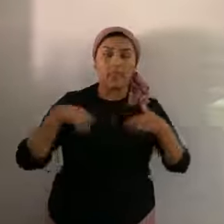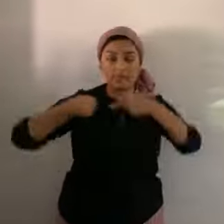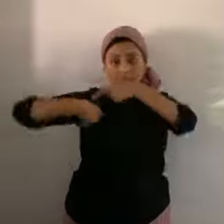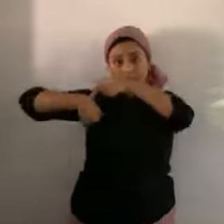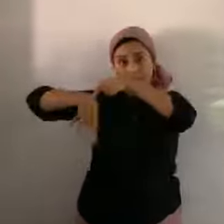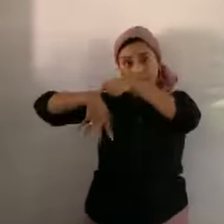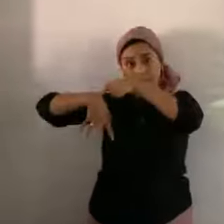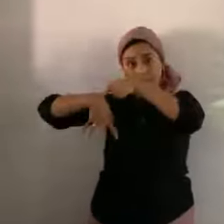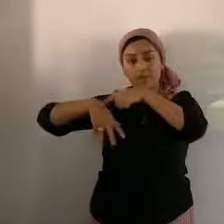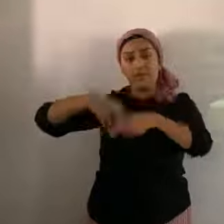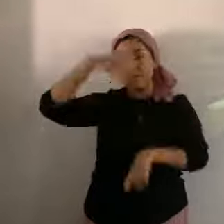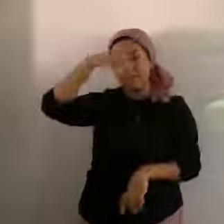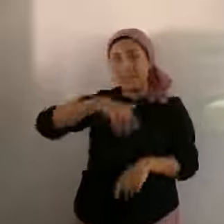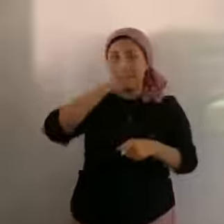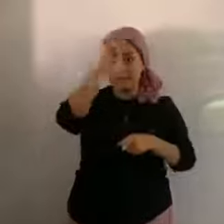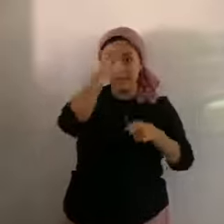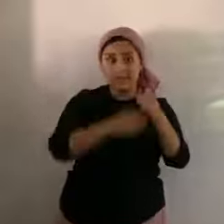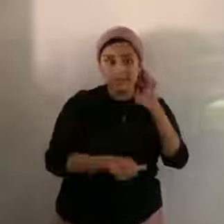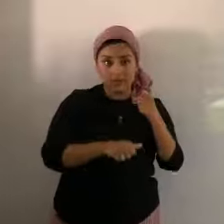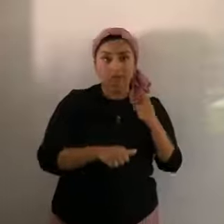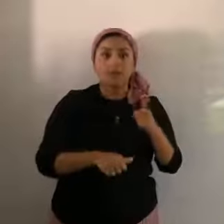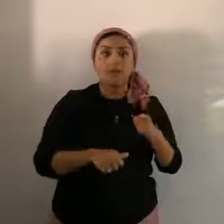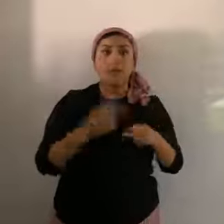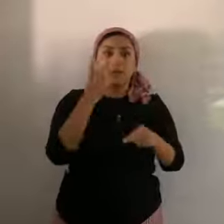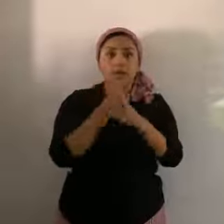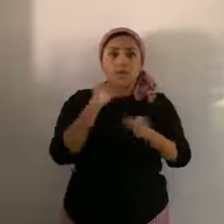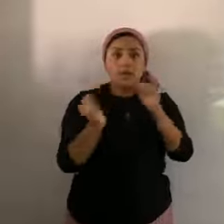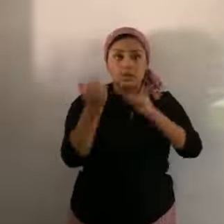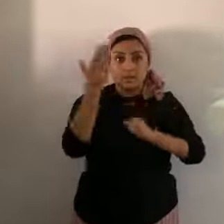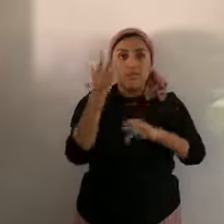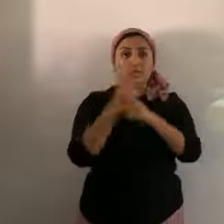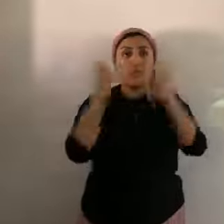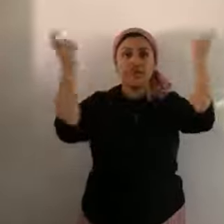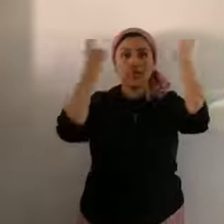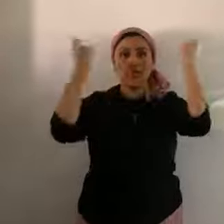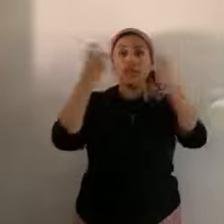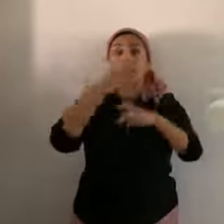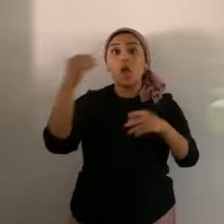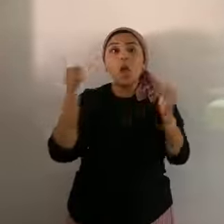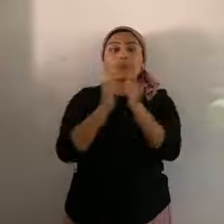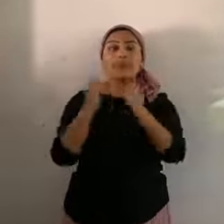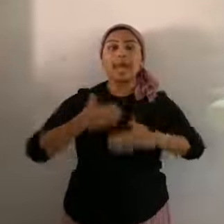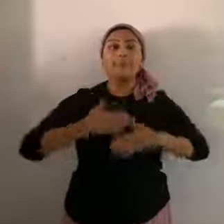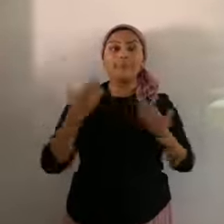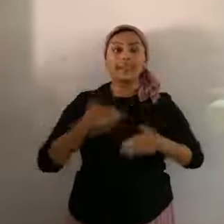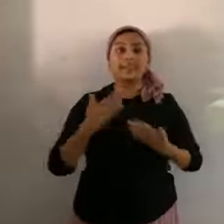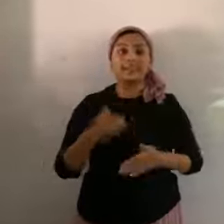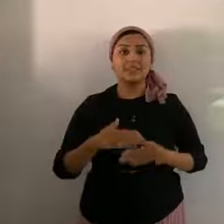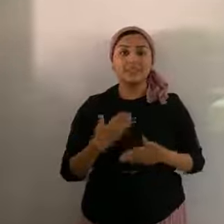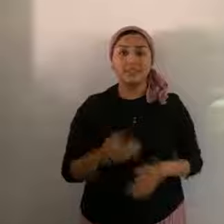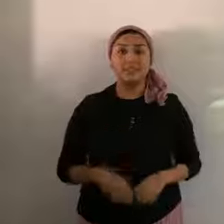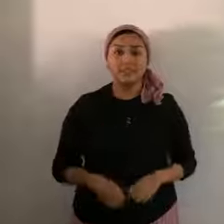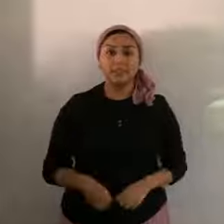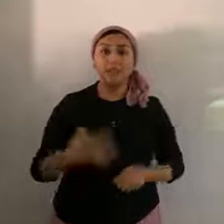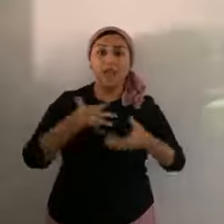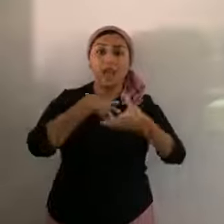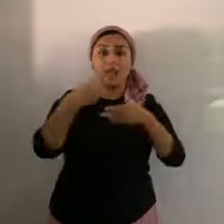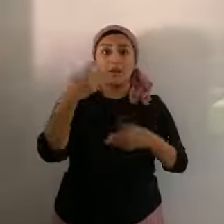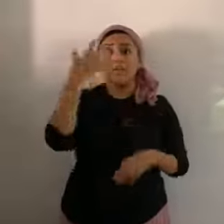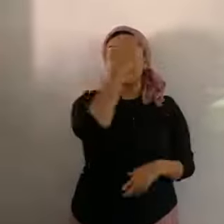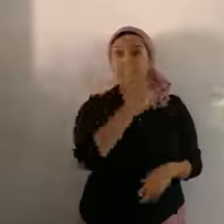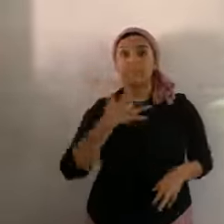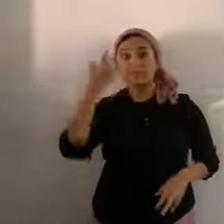sipsip, la circuncisión física, guardar el Shabbat, guardar las fiestas y con alegría. Entonces la apariencia